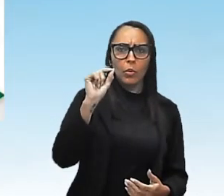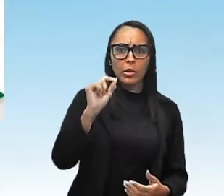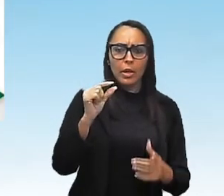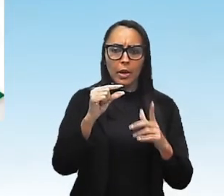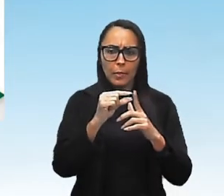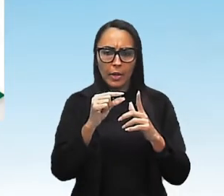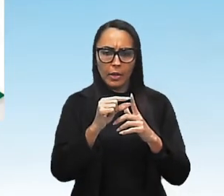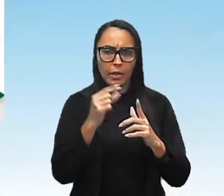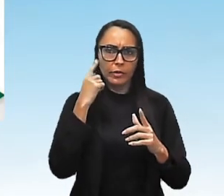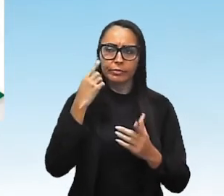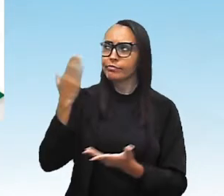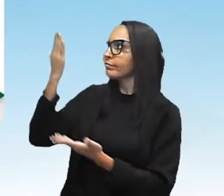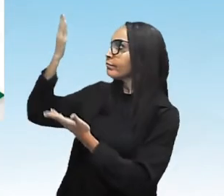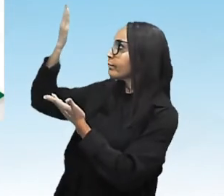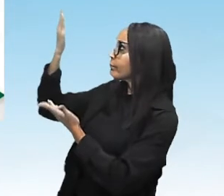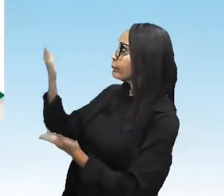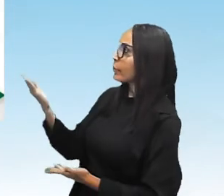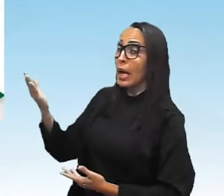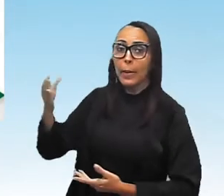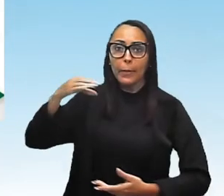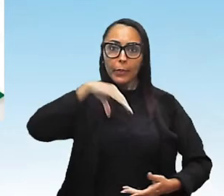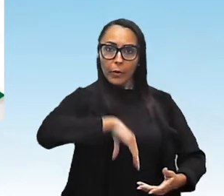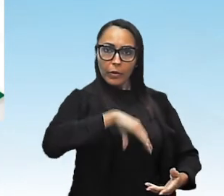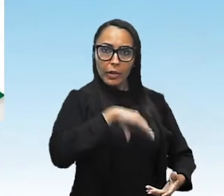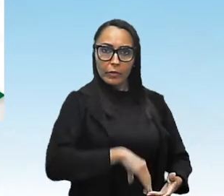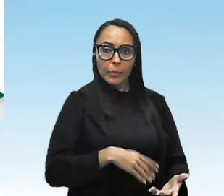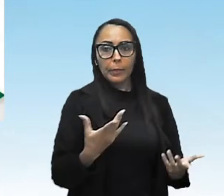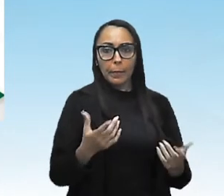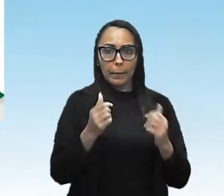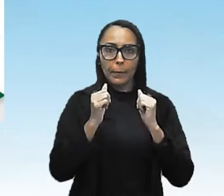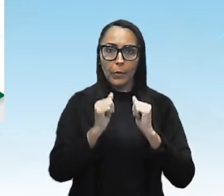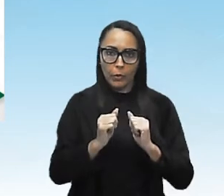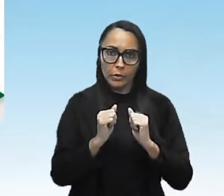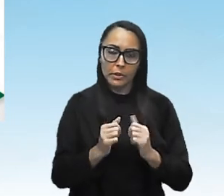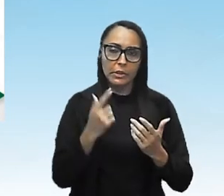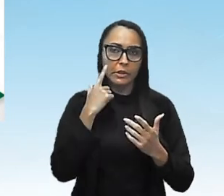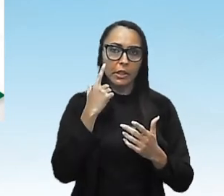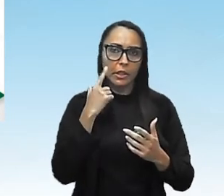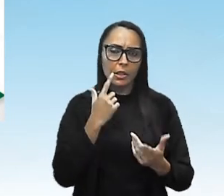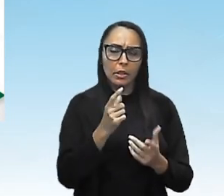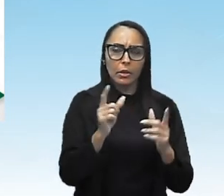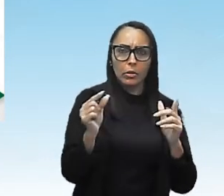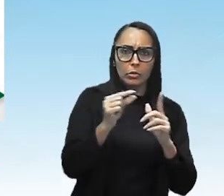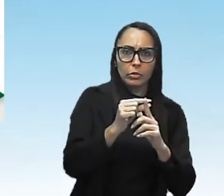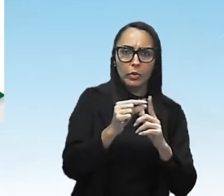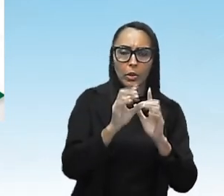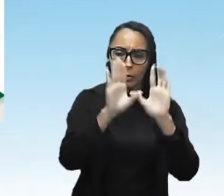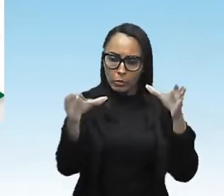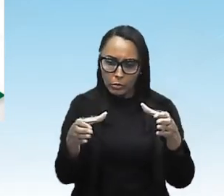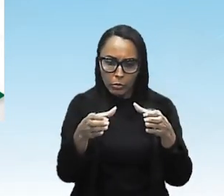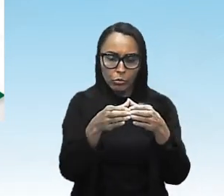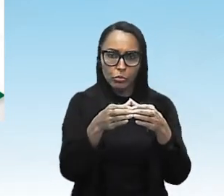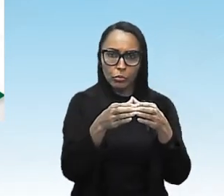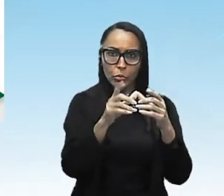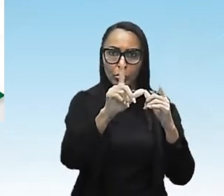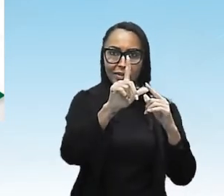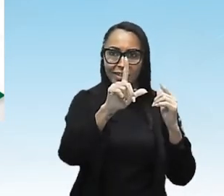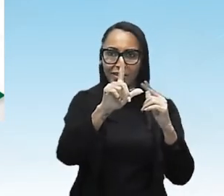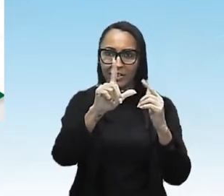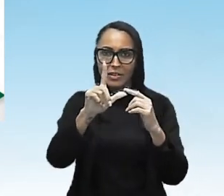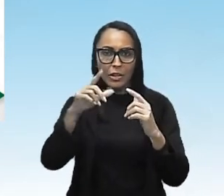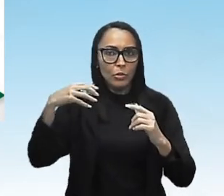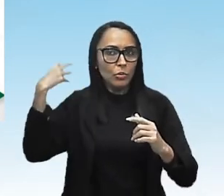língua portuguesa, uma palavra pode ser definida como sendo um conjunto de letras ou sons de uma